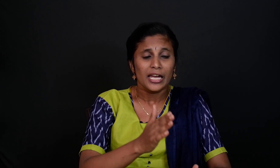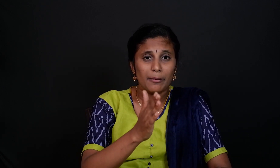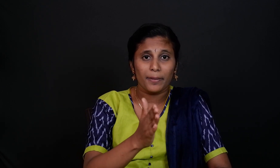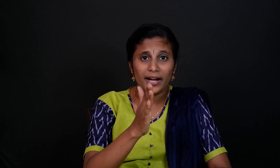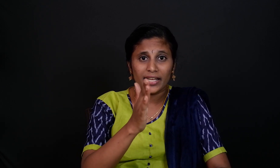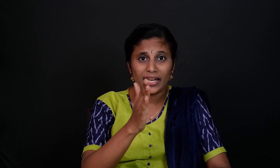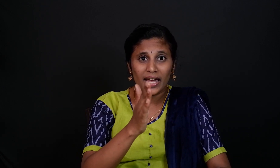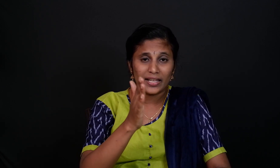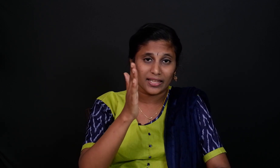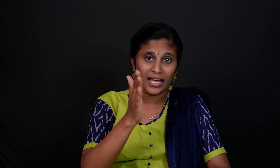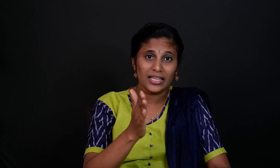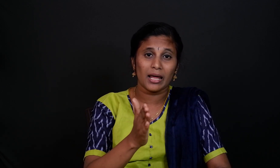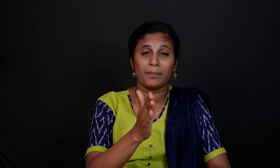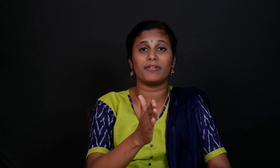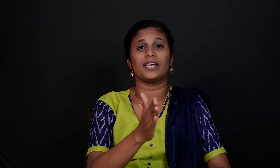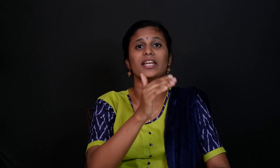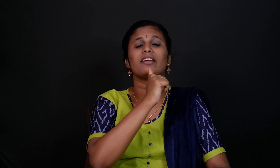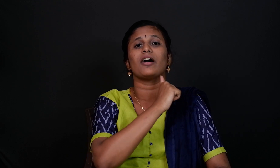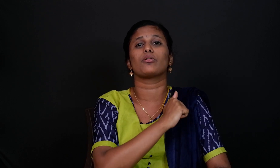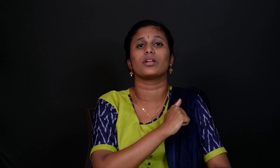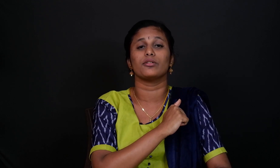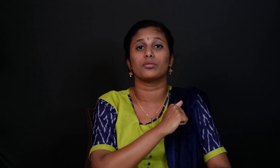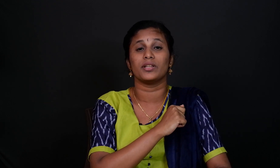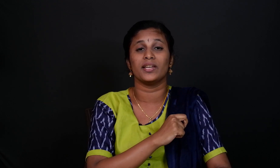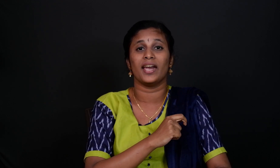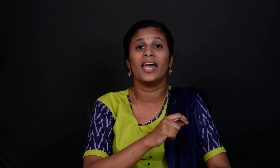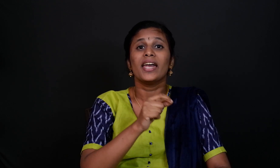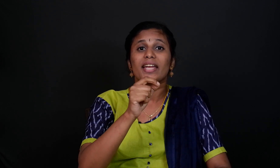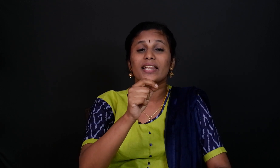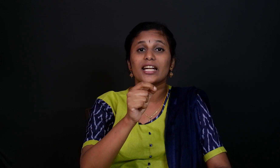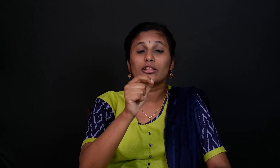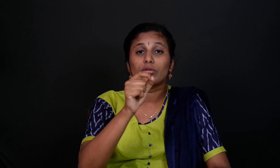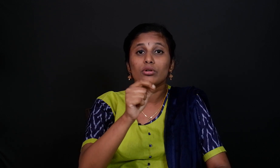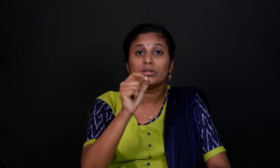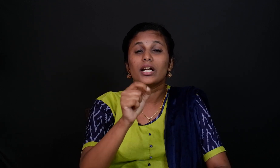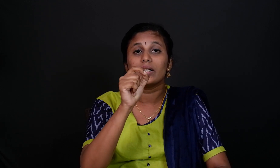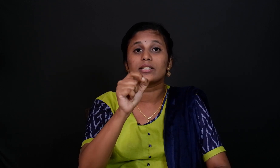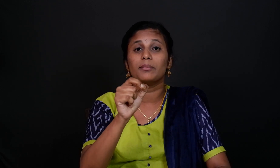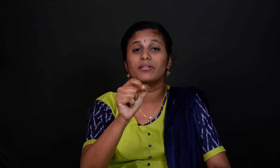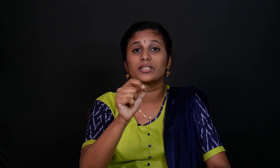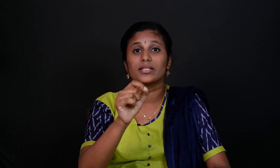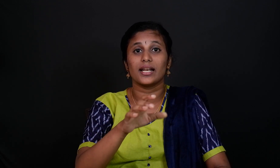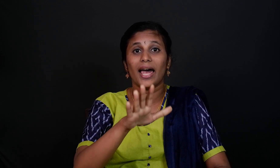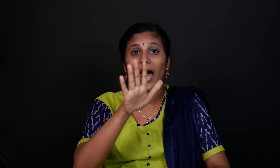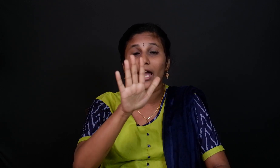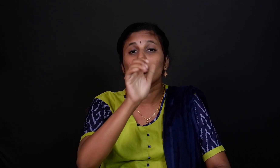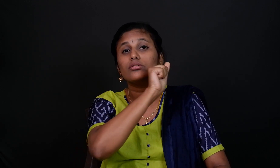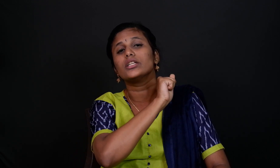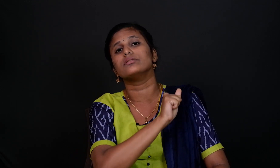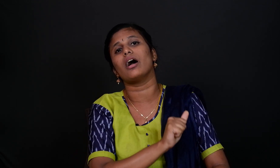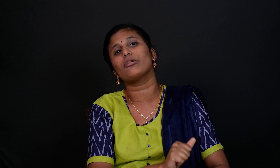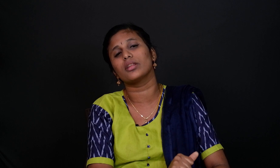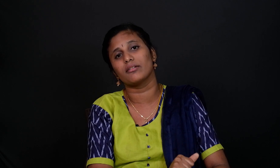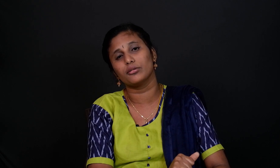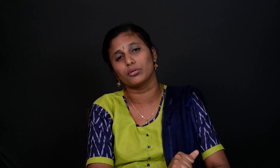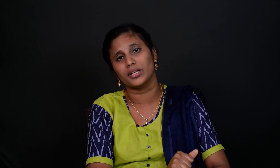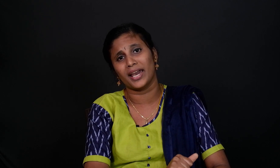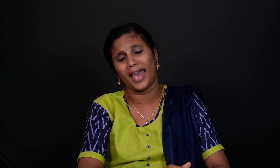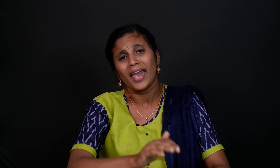இப்ப நீங்க தேர்தல் அப்ப வந்து என்னென்ன வாக்குறுதிகள் வந்து கொடுத்தீங்க, கிட்டத்தட்ட 92 சப்டிவிஷன்ஸ்ல 505 வாக்குறுதிகள் வந்து கொடுத்தீங்க.